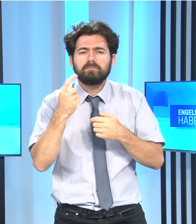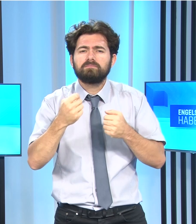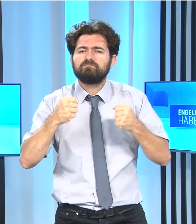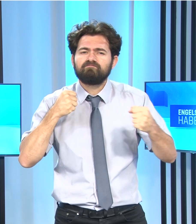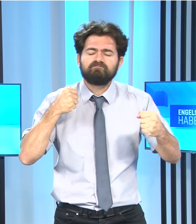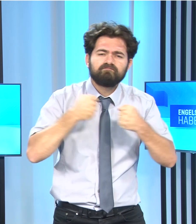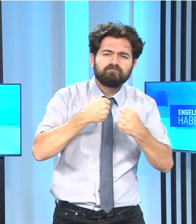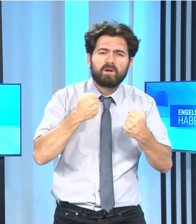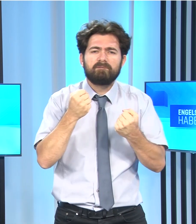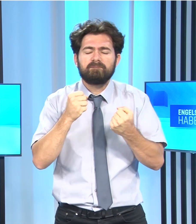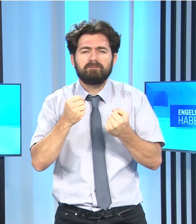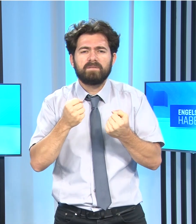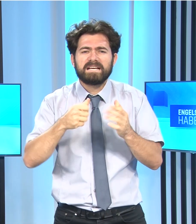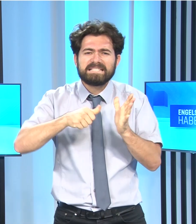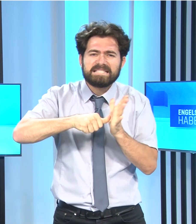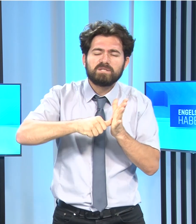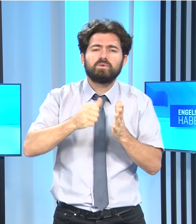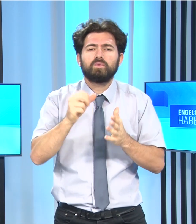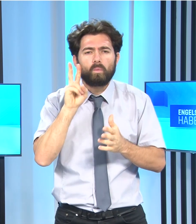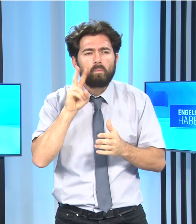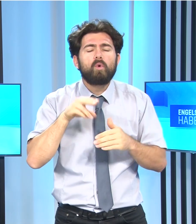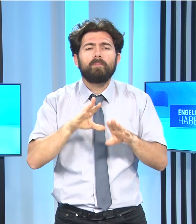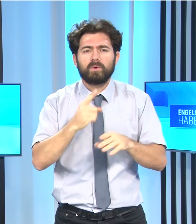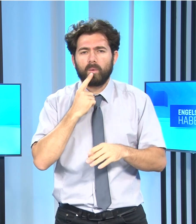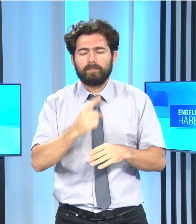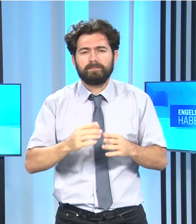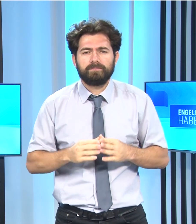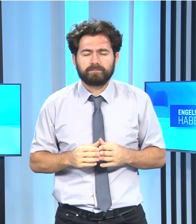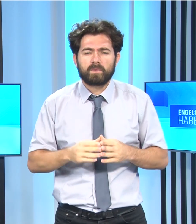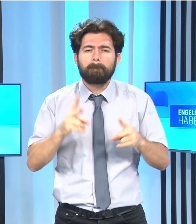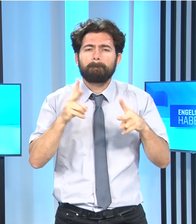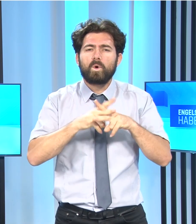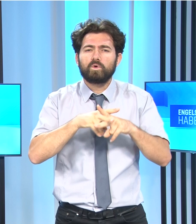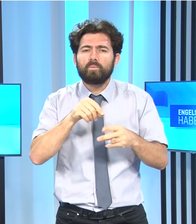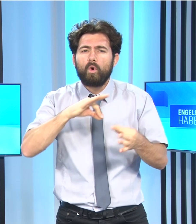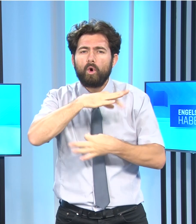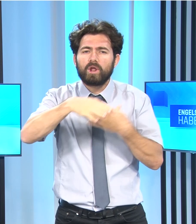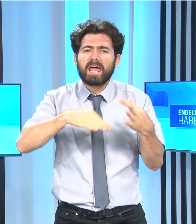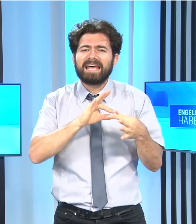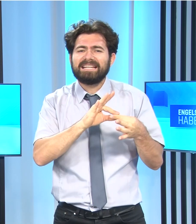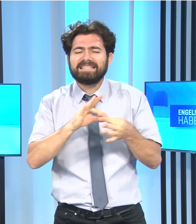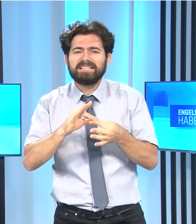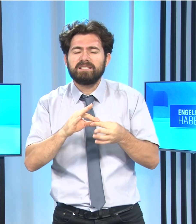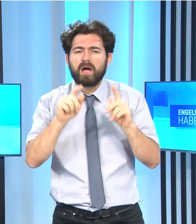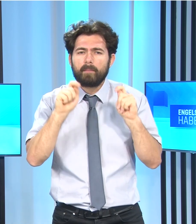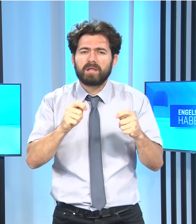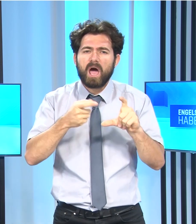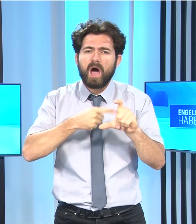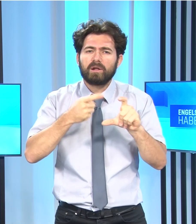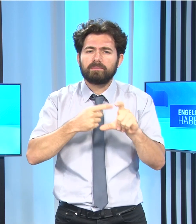veya cebir izine rastlanmadığı kaydedildi. Polisin olayla ilgili yürüttüğü soruşturma